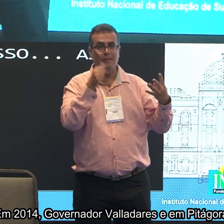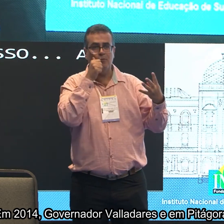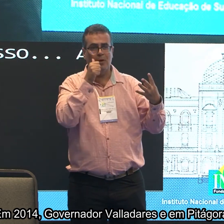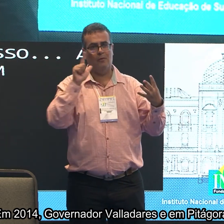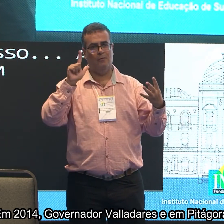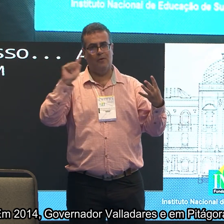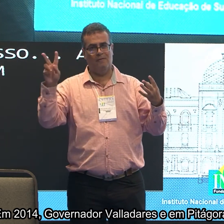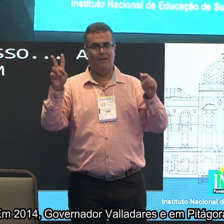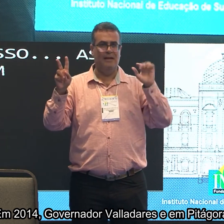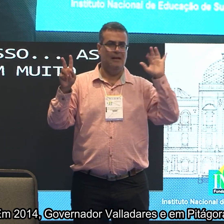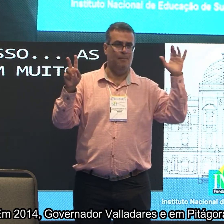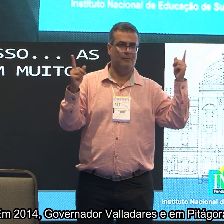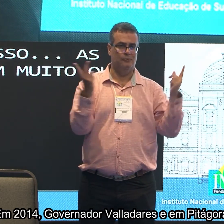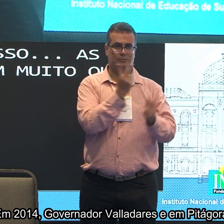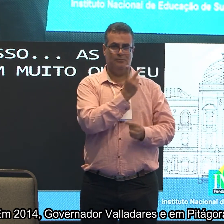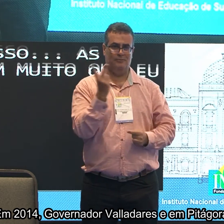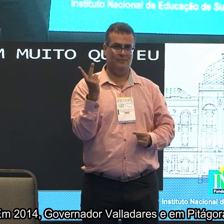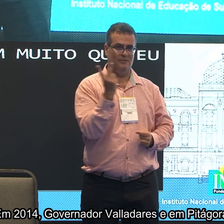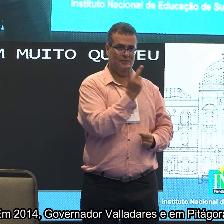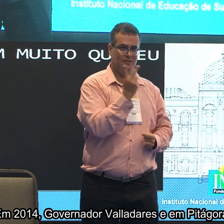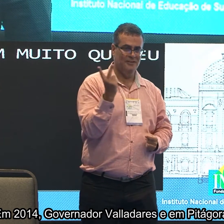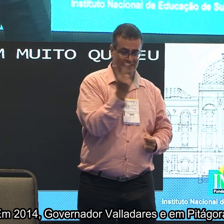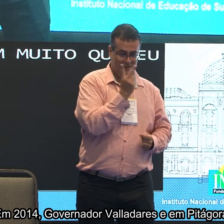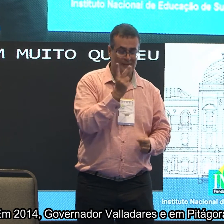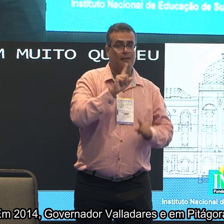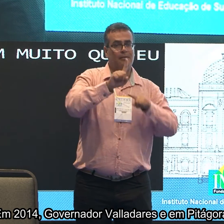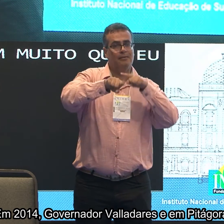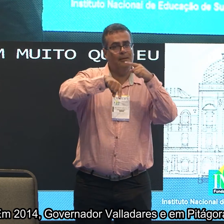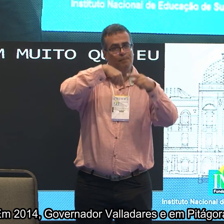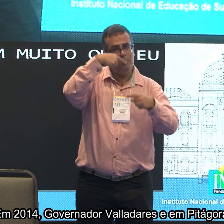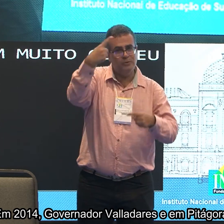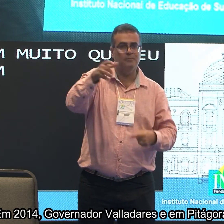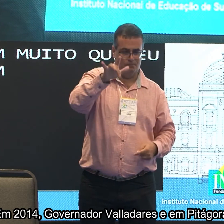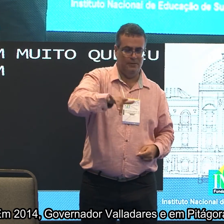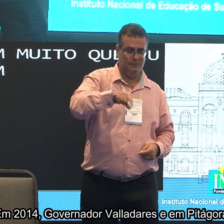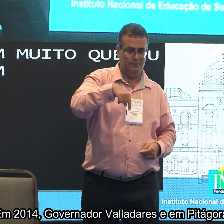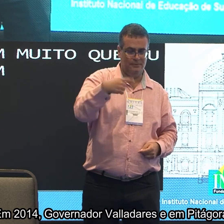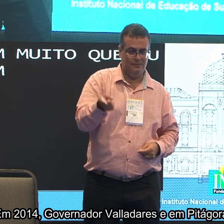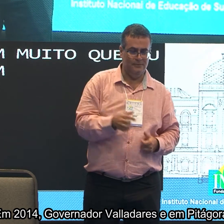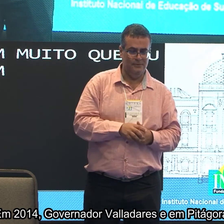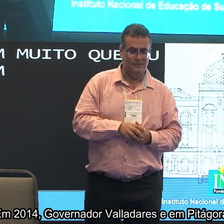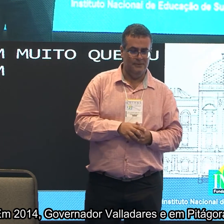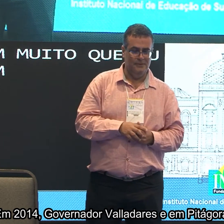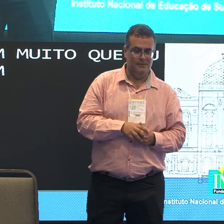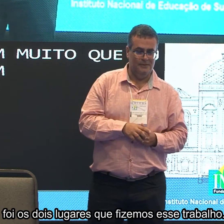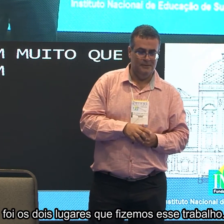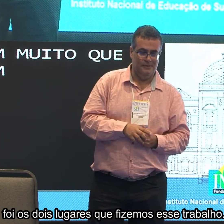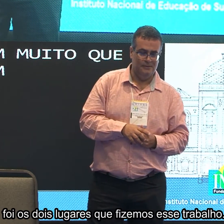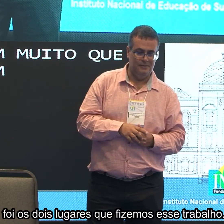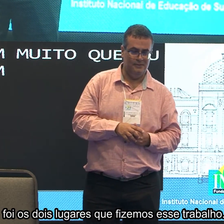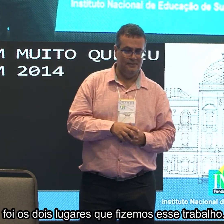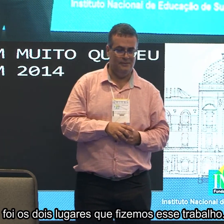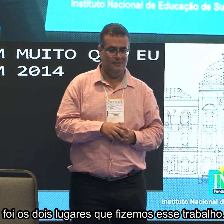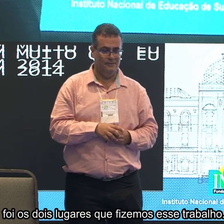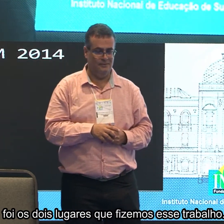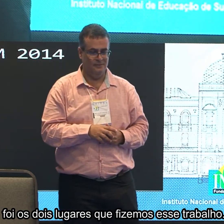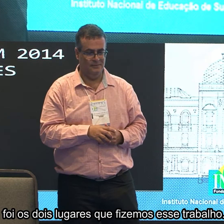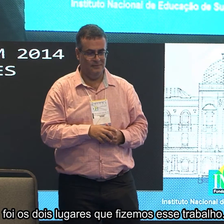então em 2014, Governador Valadares e Pitágoras também teve esses dois lugares que nós fizemos esse trabalho.